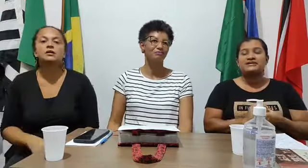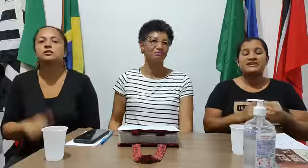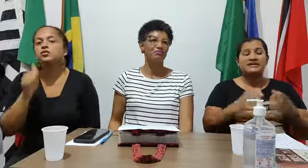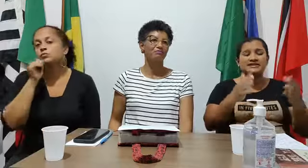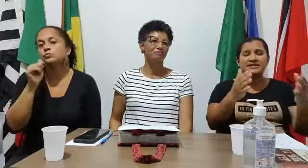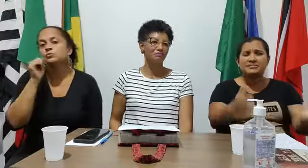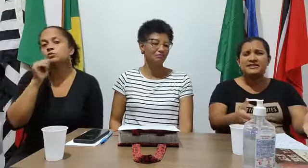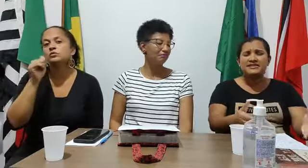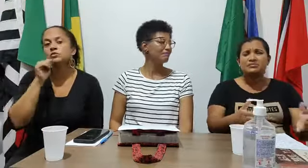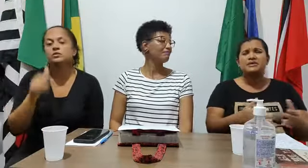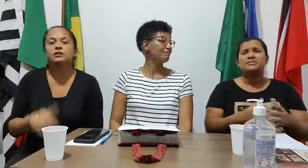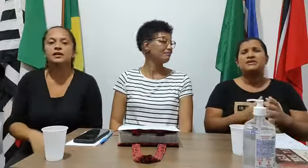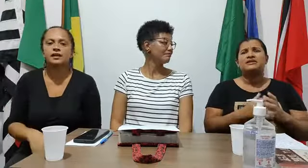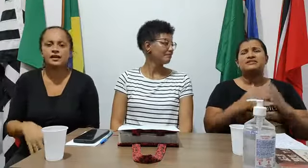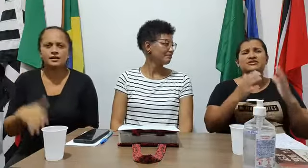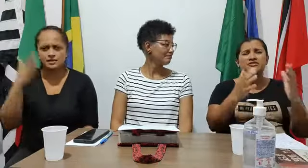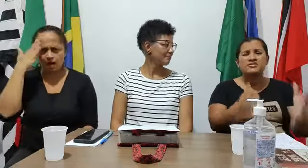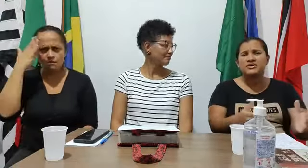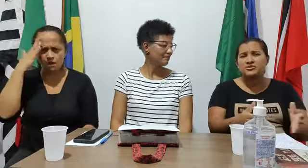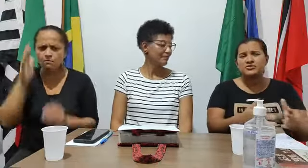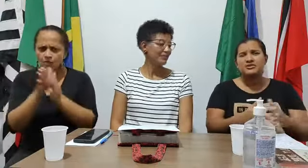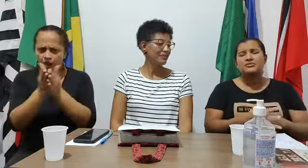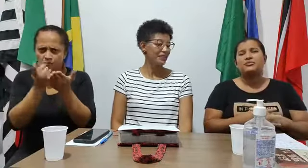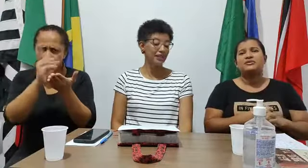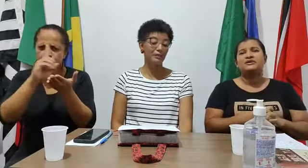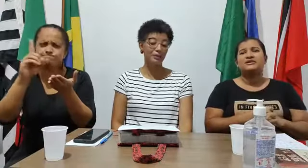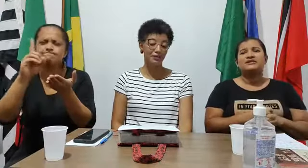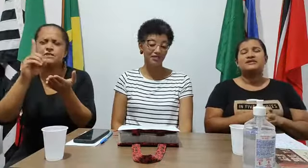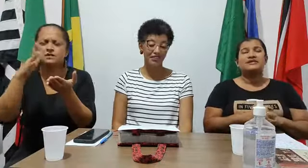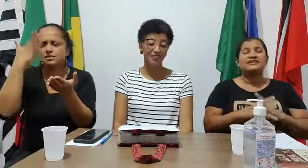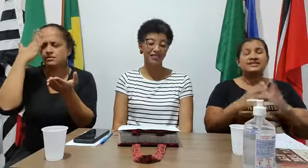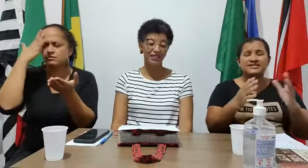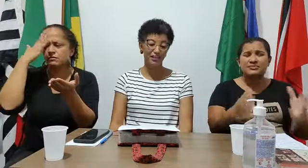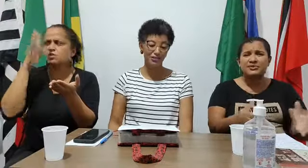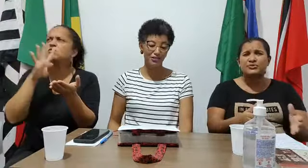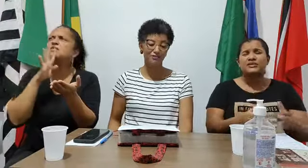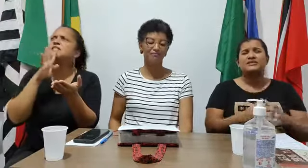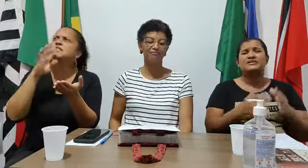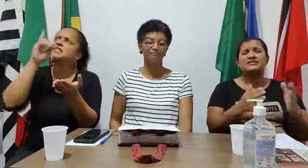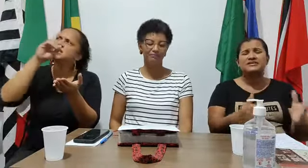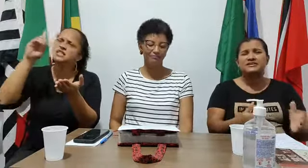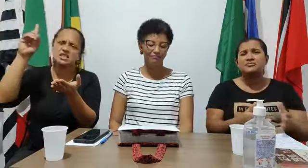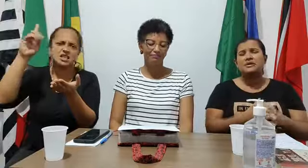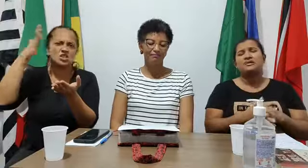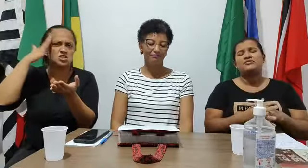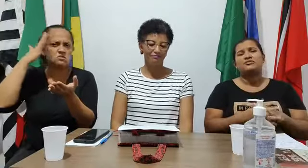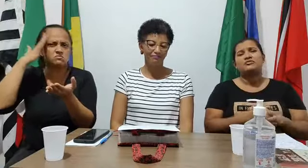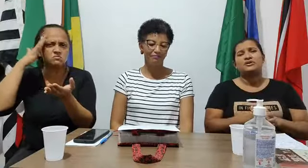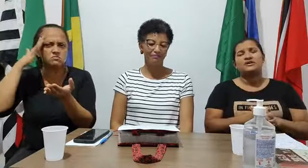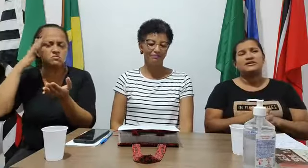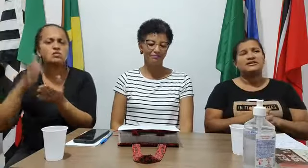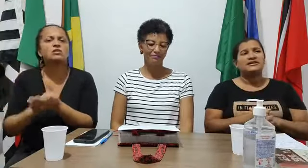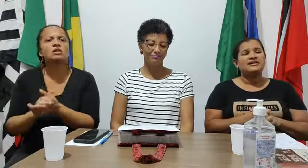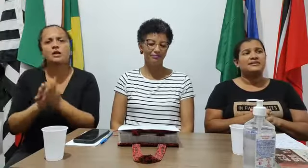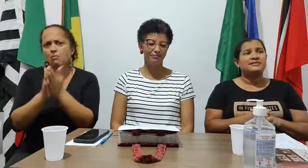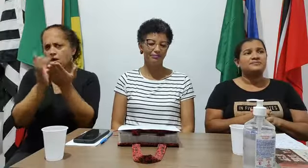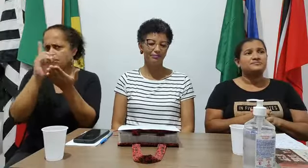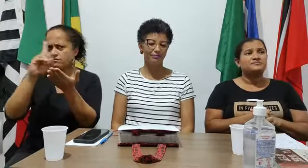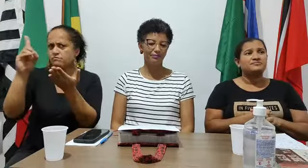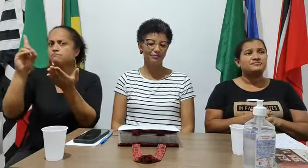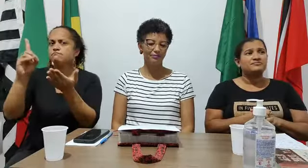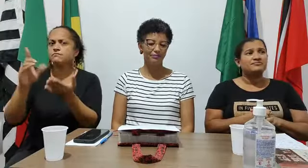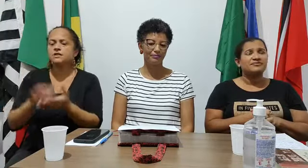mulher que tenha base bíblica, que seja temente ao Senhor, né? Que tenha sabedoria, discernimento.